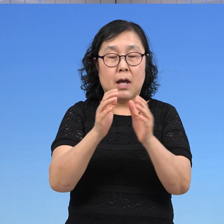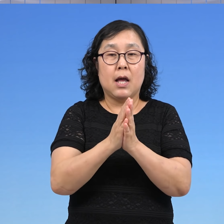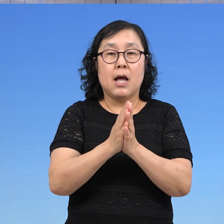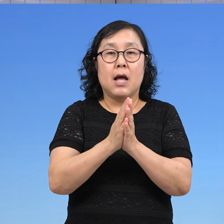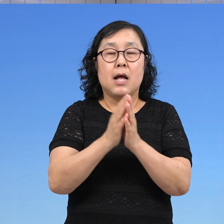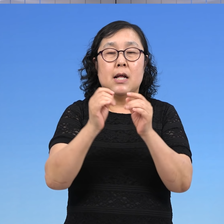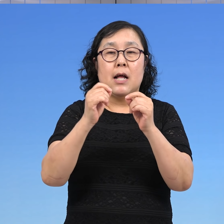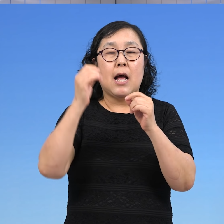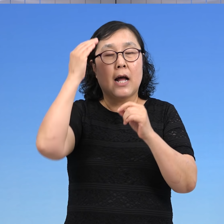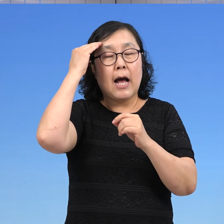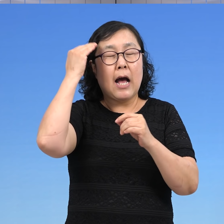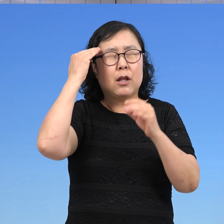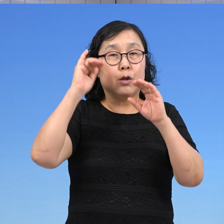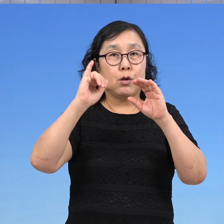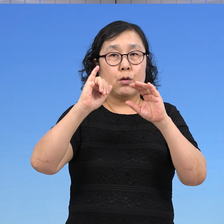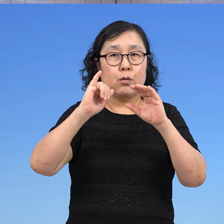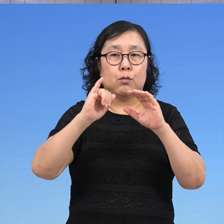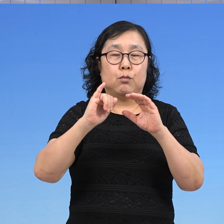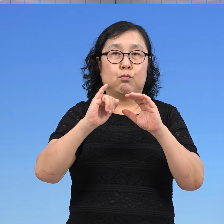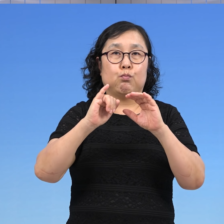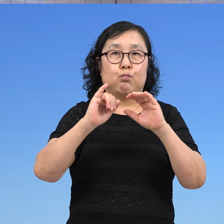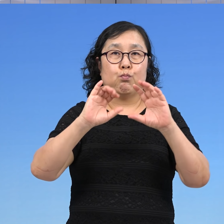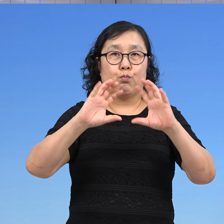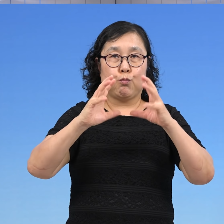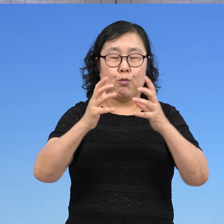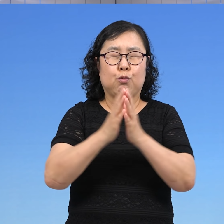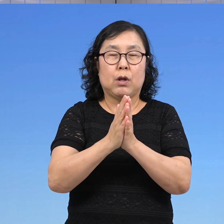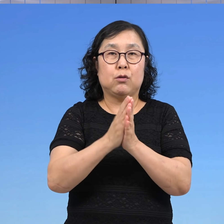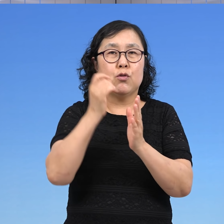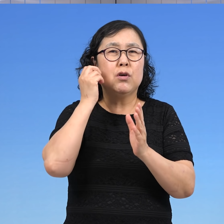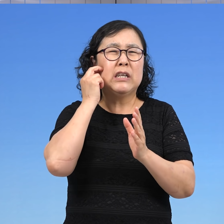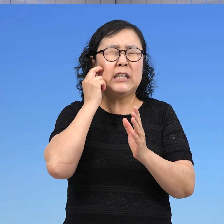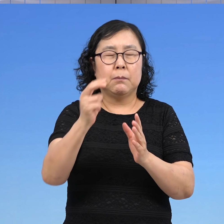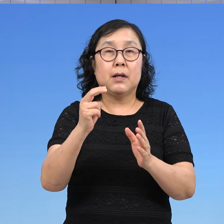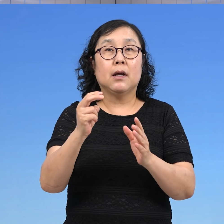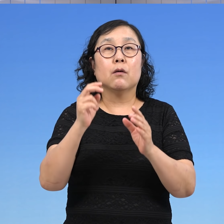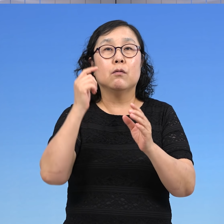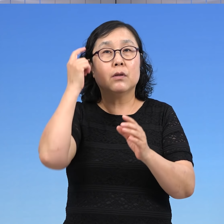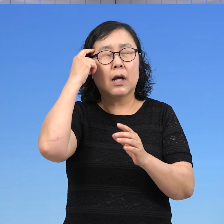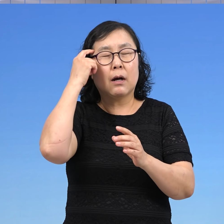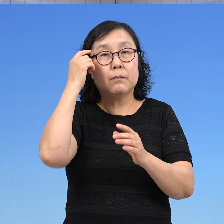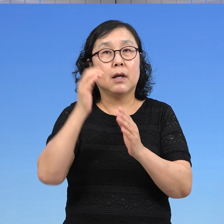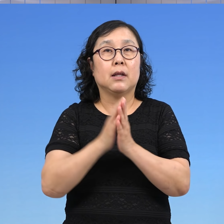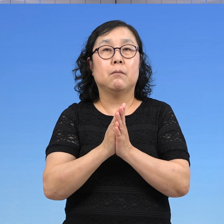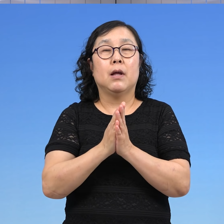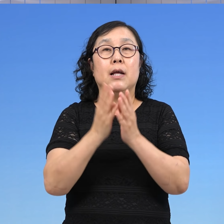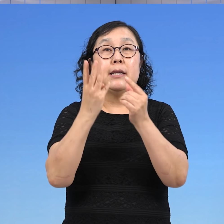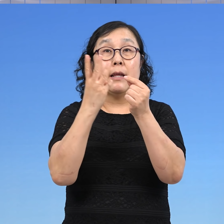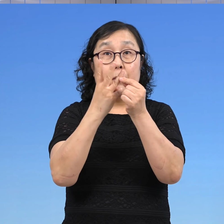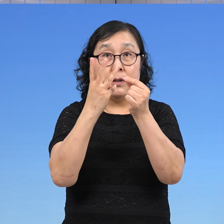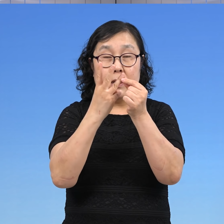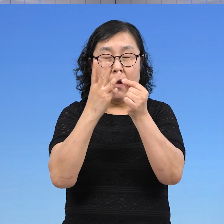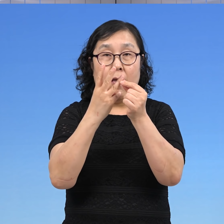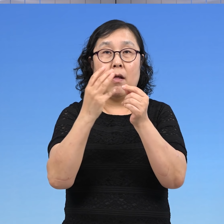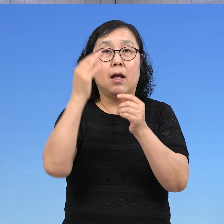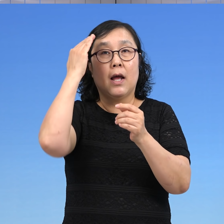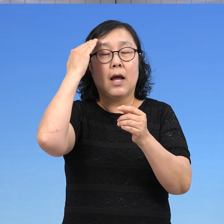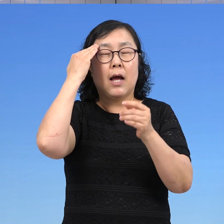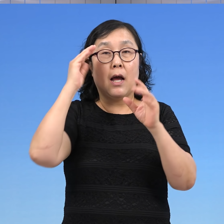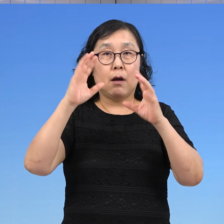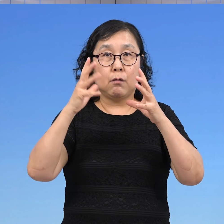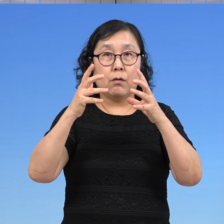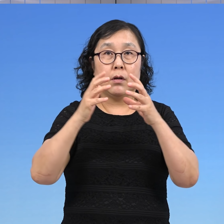극단적 이기주의 자기 눈에는 그렇게 보이더라 그런가 하면 세 번째로 그 이태리 철학적 언급하는 게